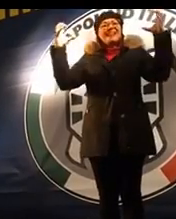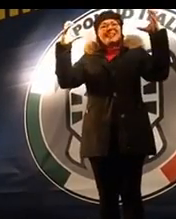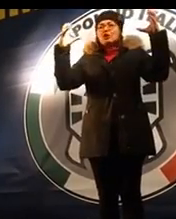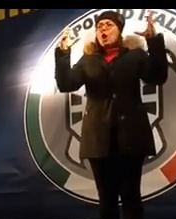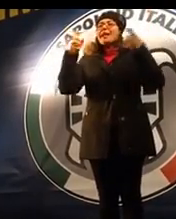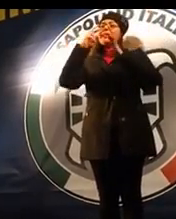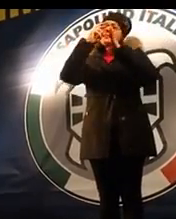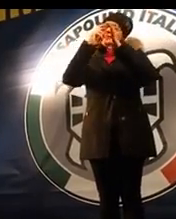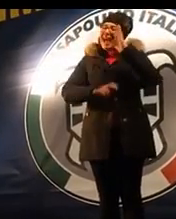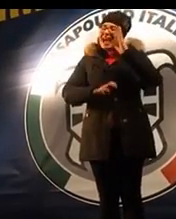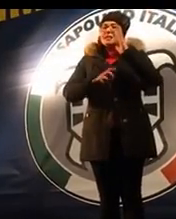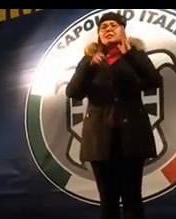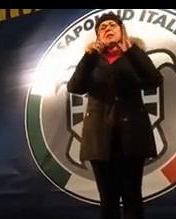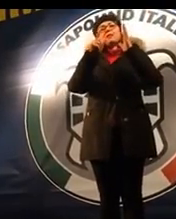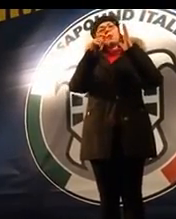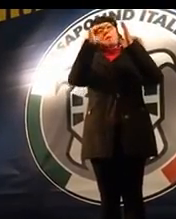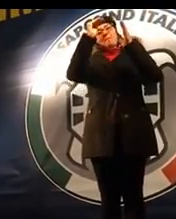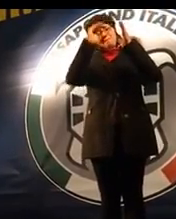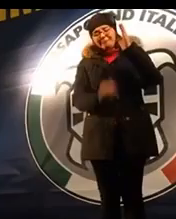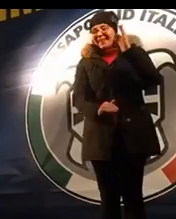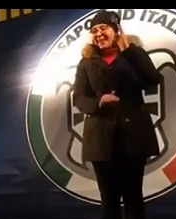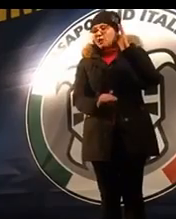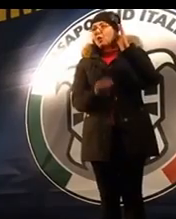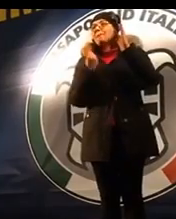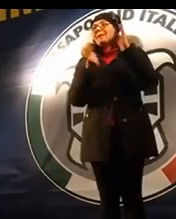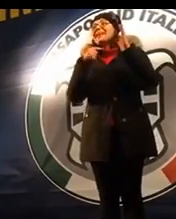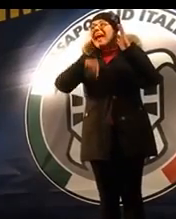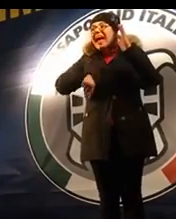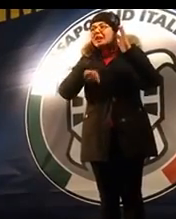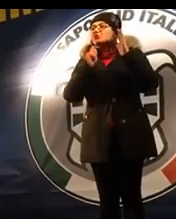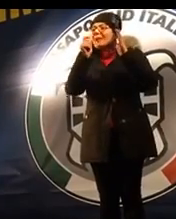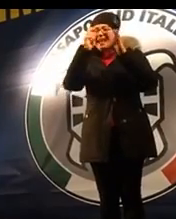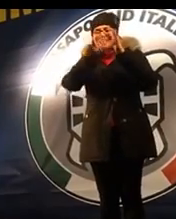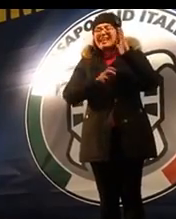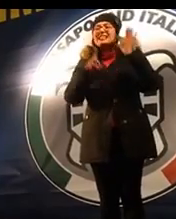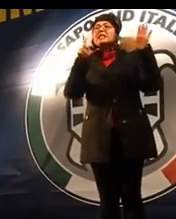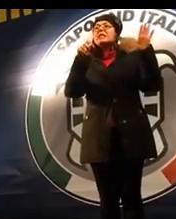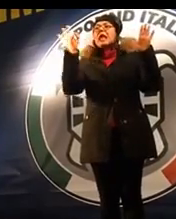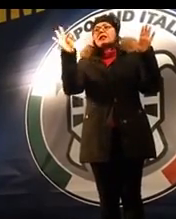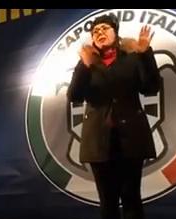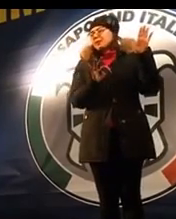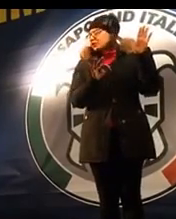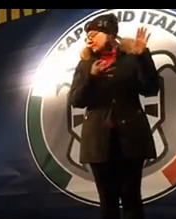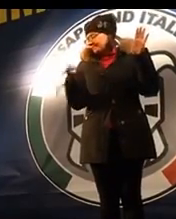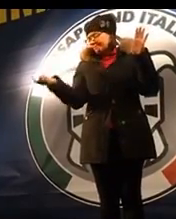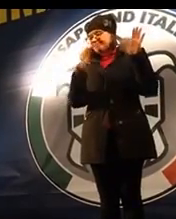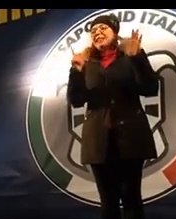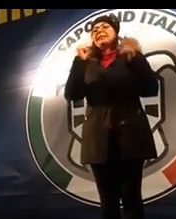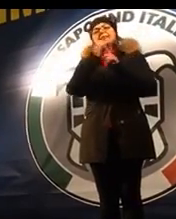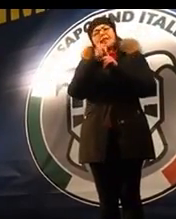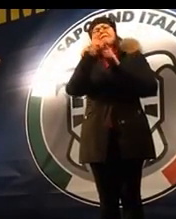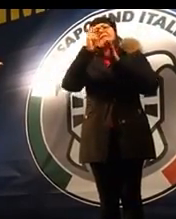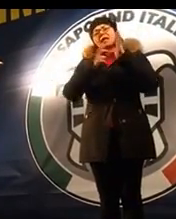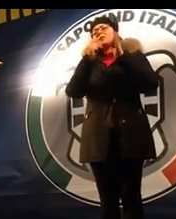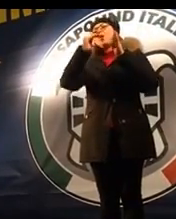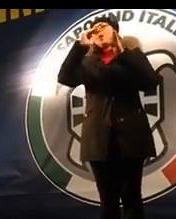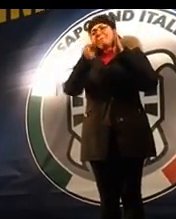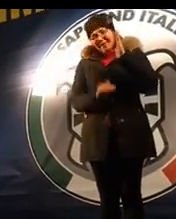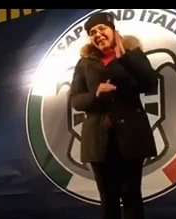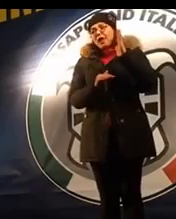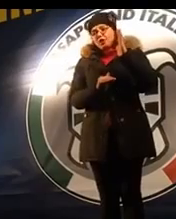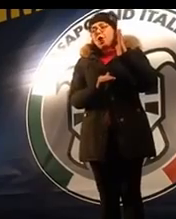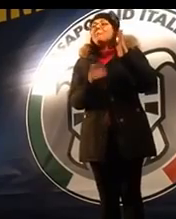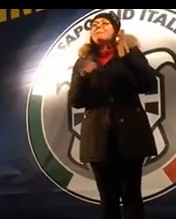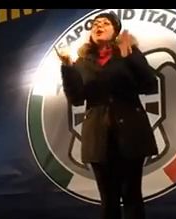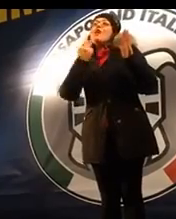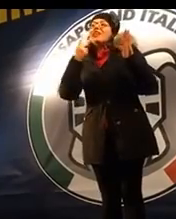non possono più avere un carico fiscale del 70%, vanno dimezzate le tasse, ovvio, ma se io non ho la mia moneta